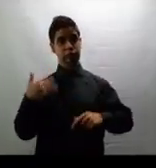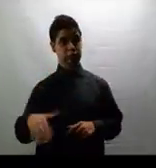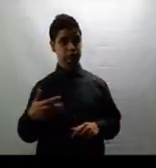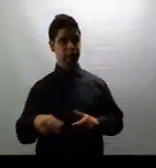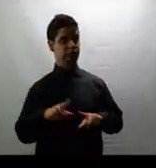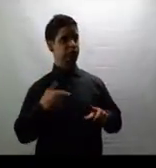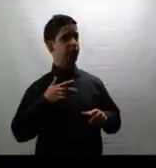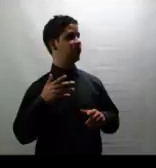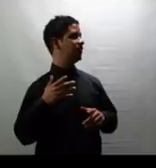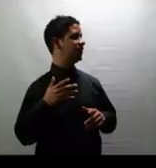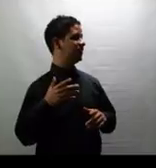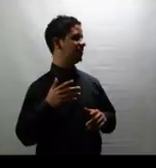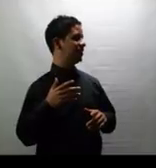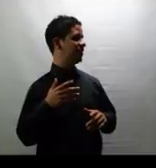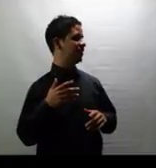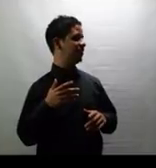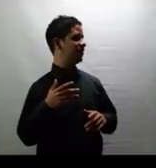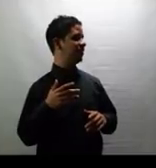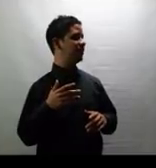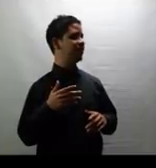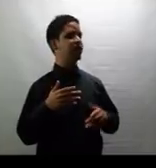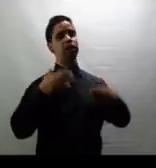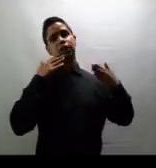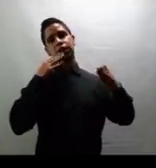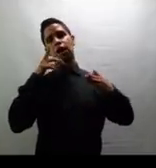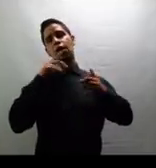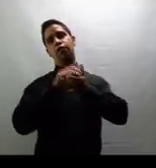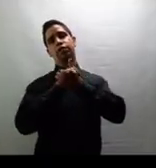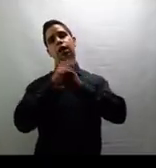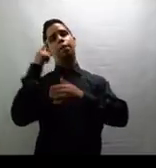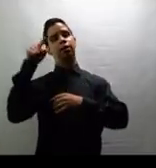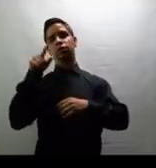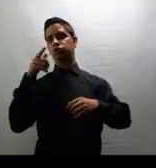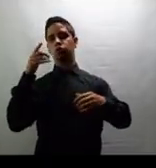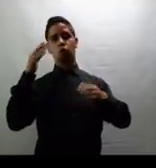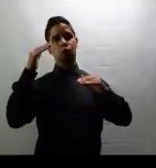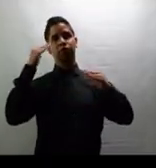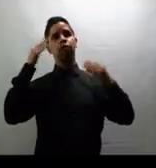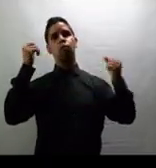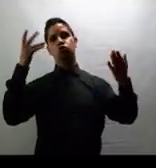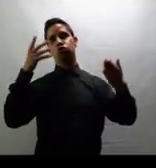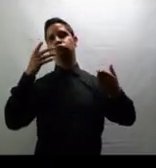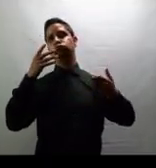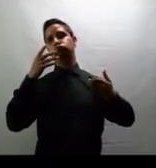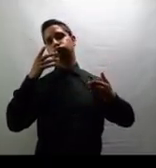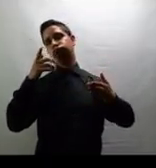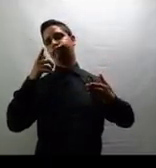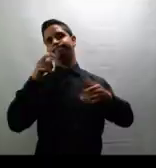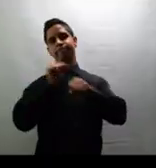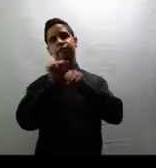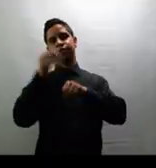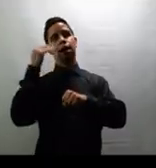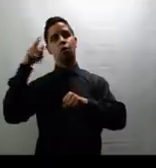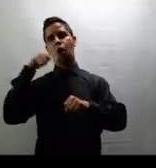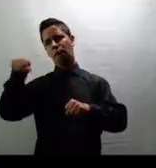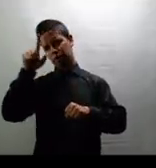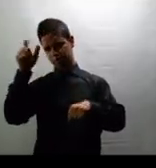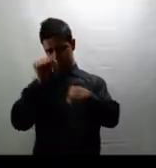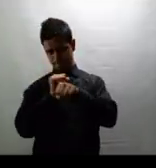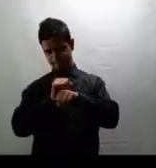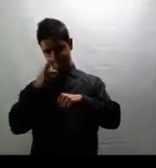ay está llena muchas felicidades sabemos que vaya a trabajar